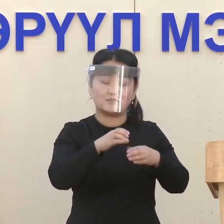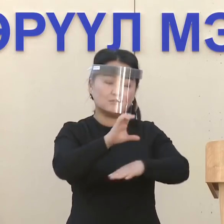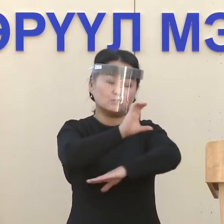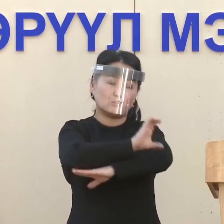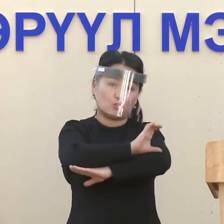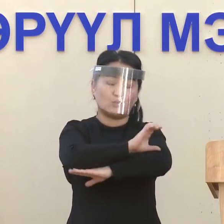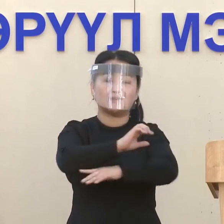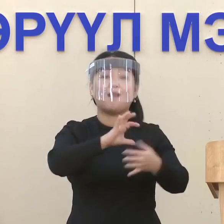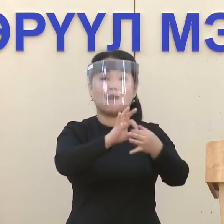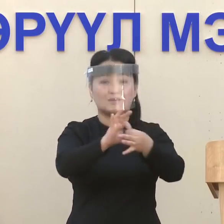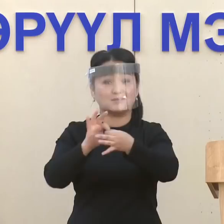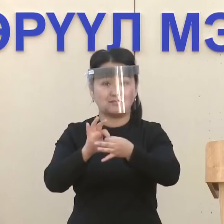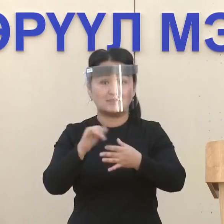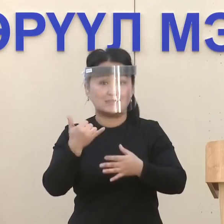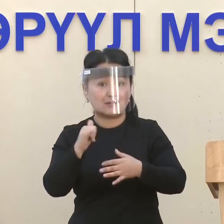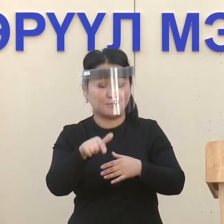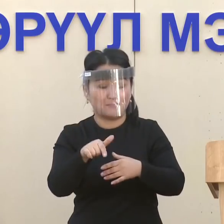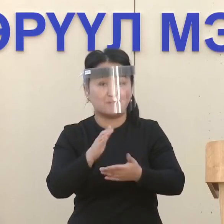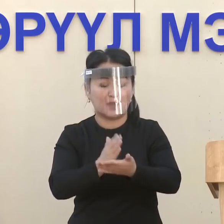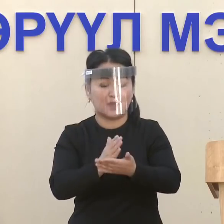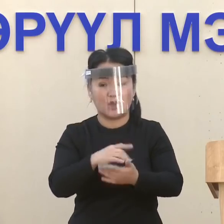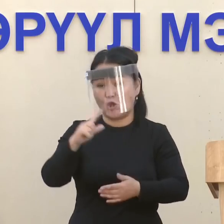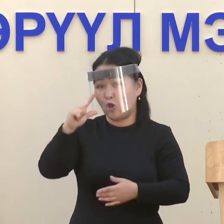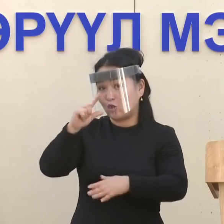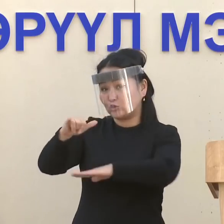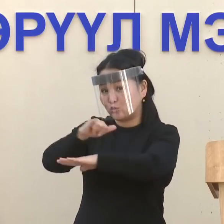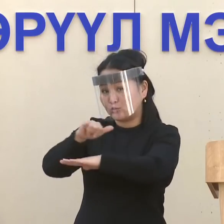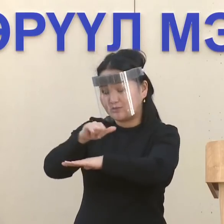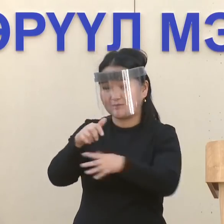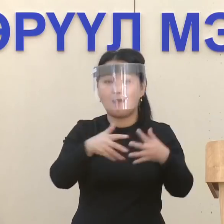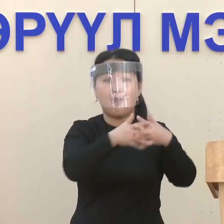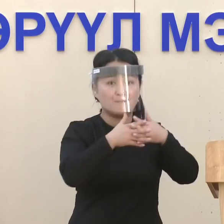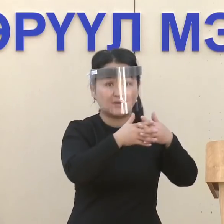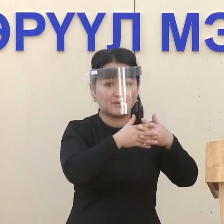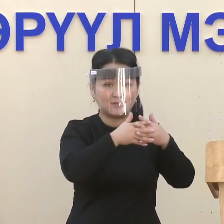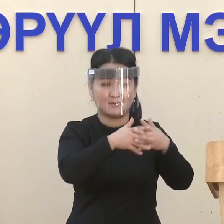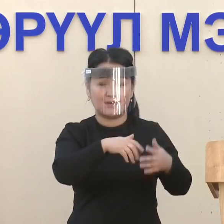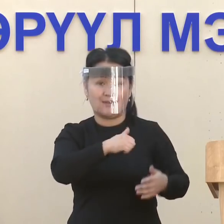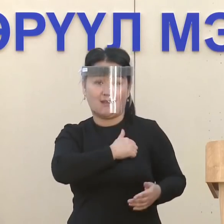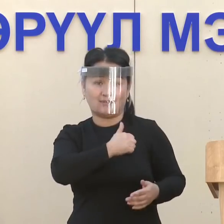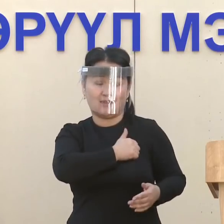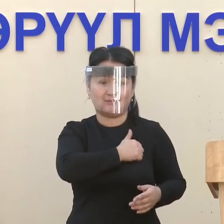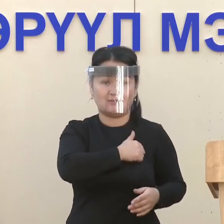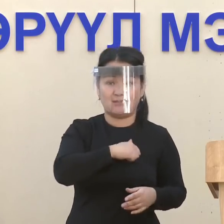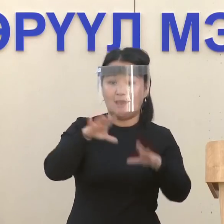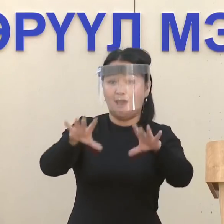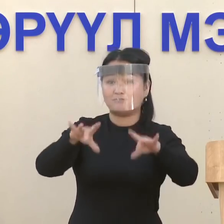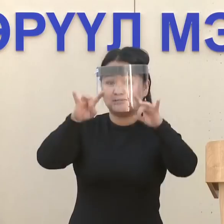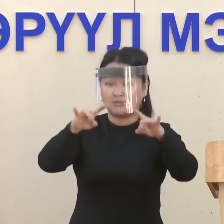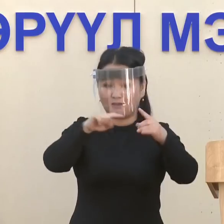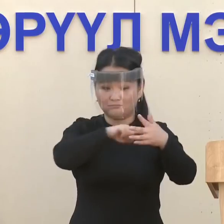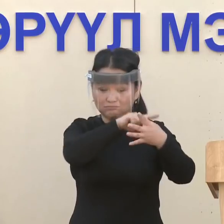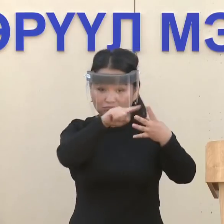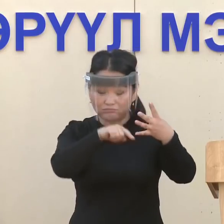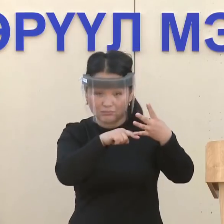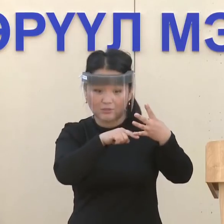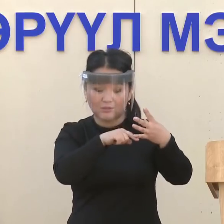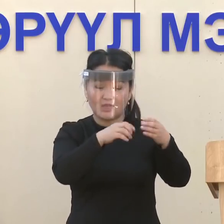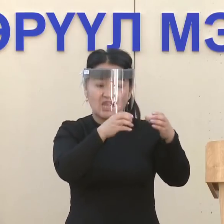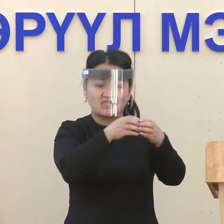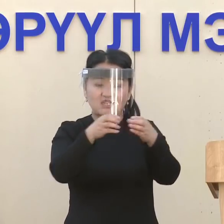бөгөөд энд Оросын албаны улс, Америкийн нэгдсэн улс, Канад, Австралийн албаны улс гих мэтчлэн албаны